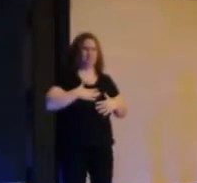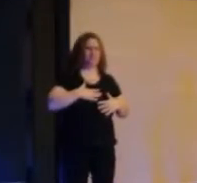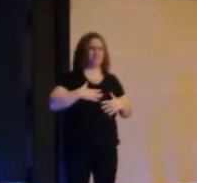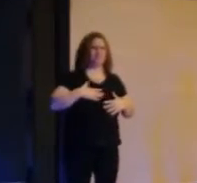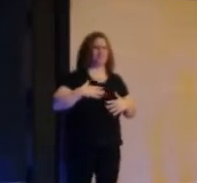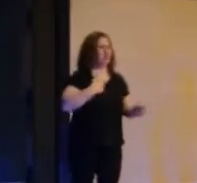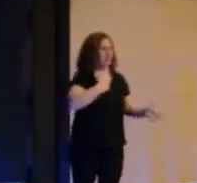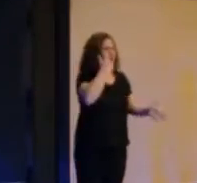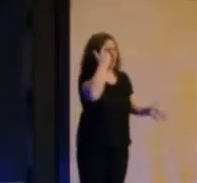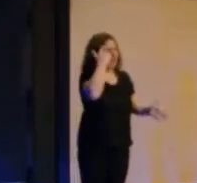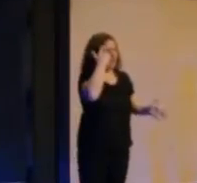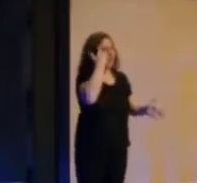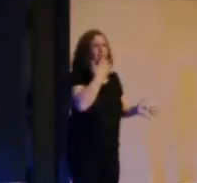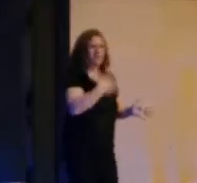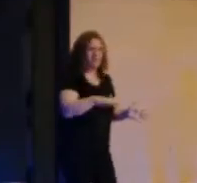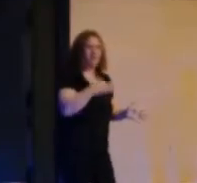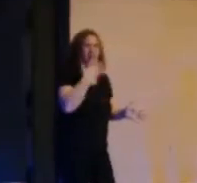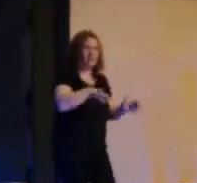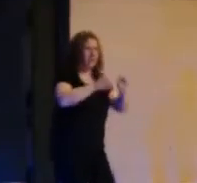Serenidad y comprensión.